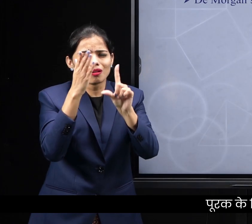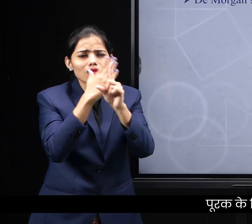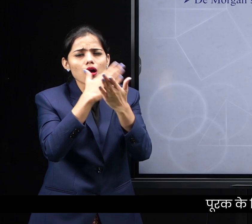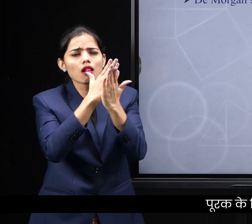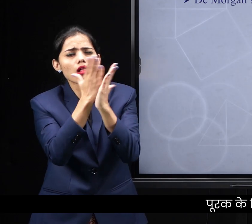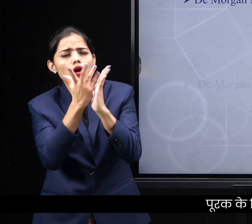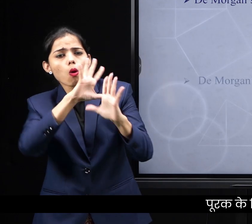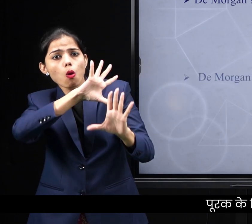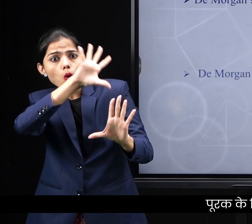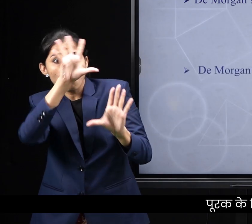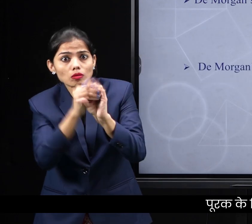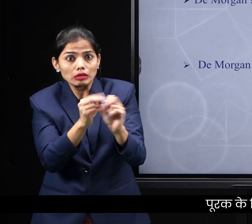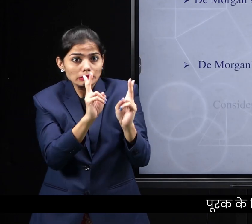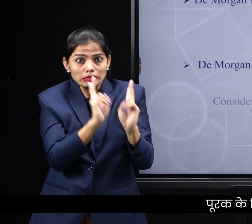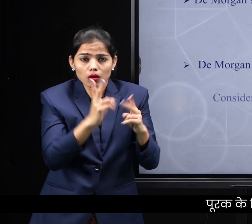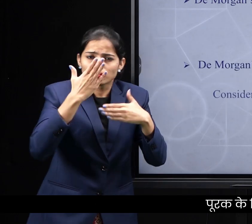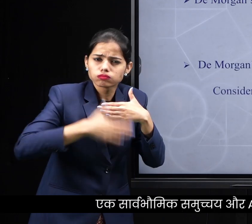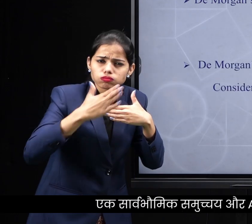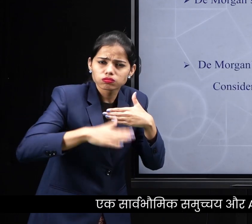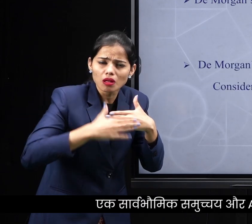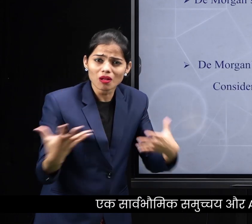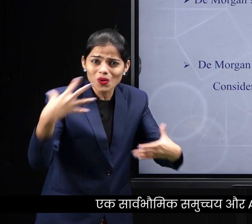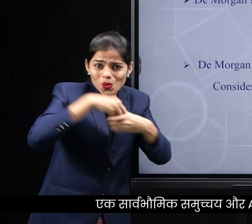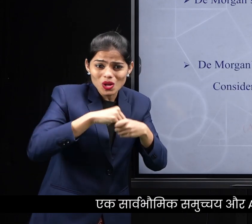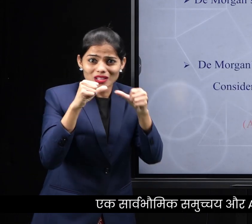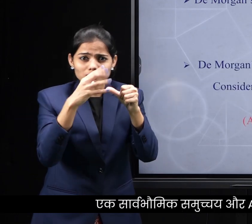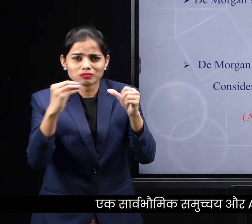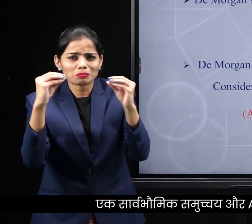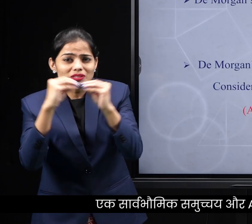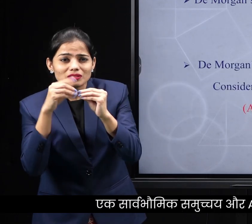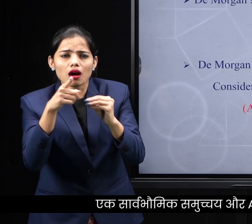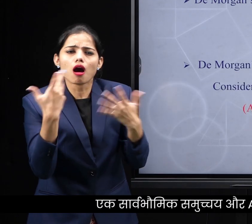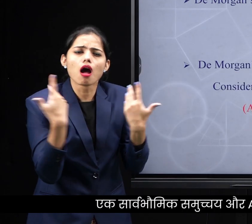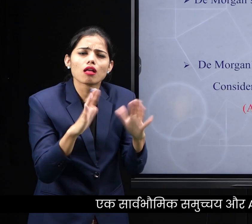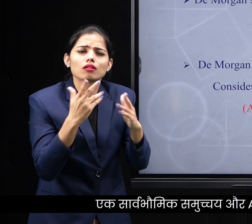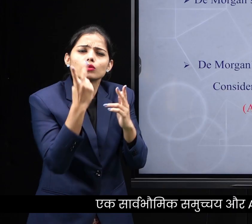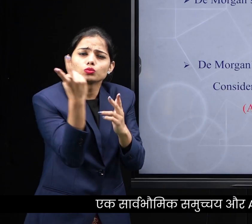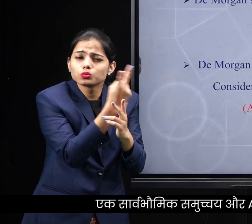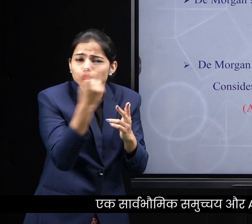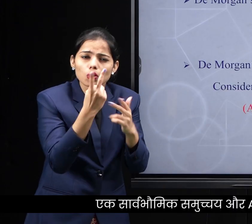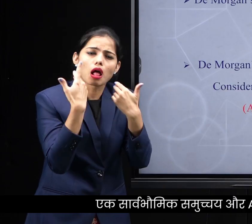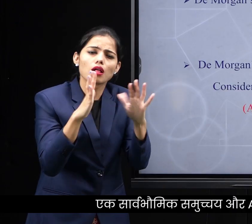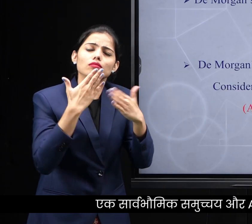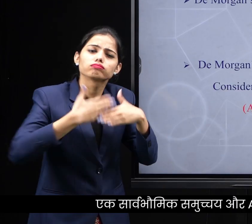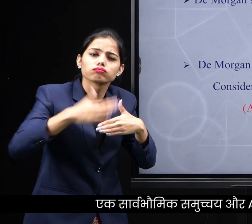पूरक के लिए डी मार्गन के नियम, एक सार्वभौमिक समुच्चय और A पर विचार करें और B दो